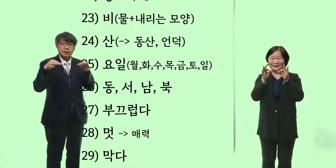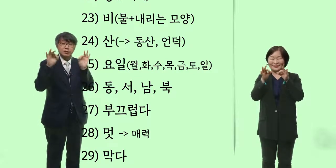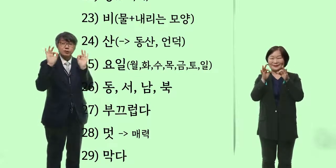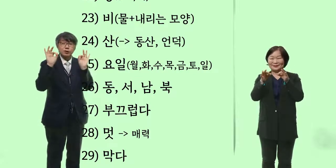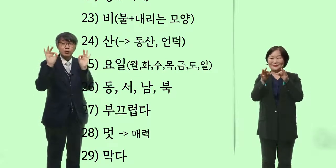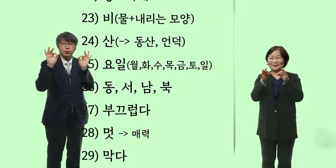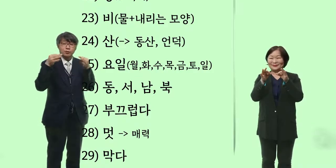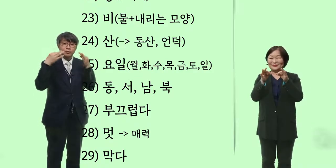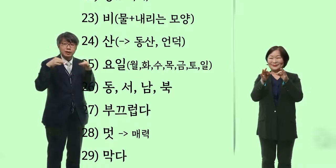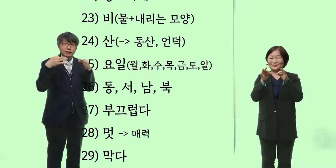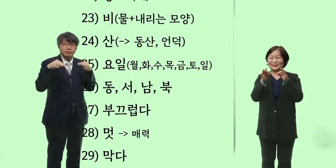우리 돈 세금